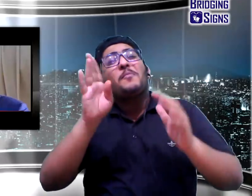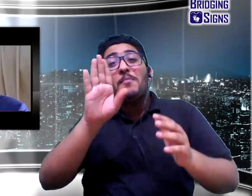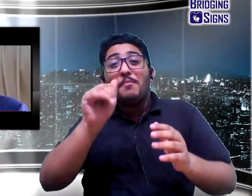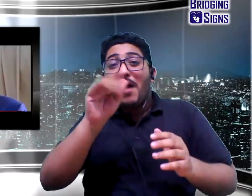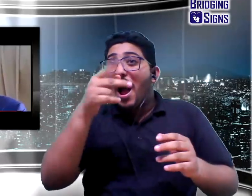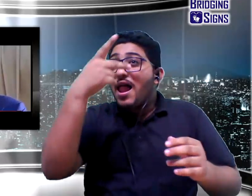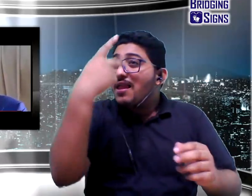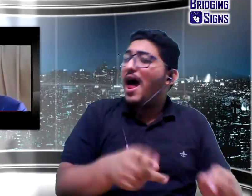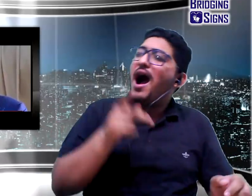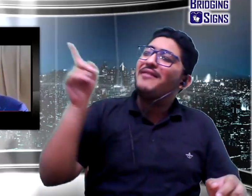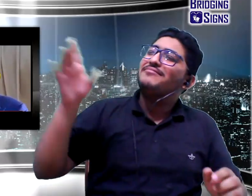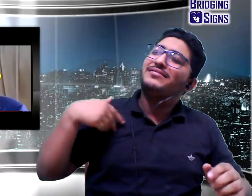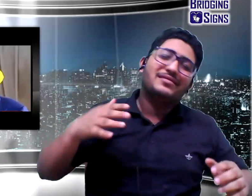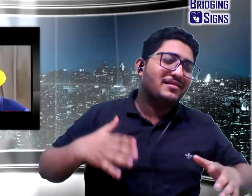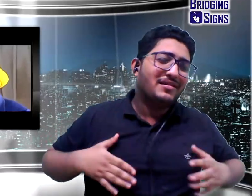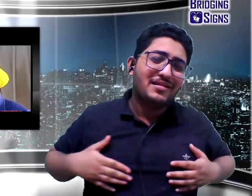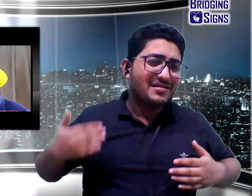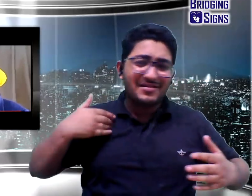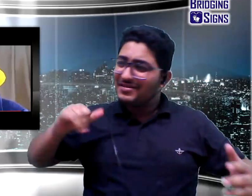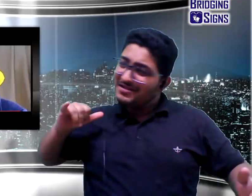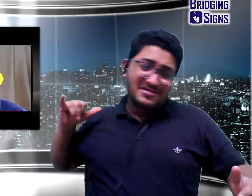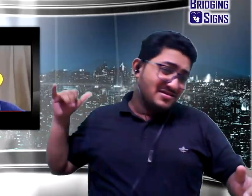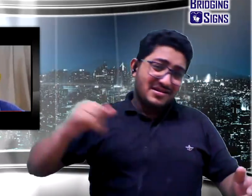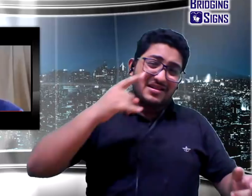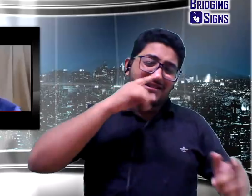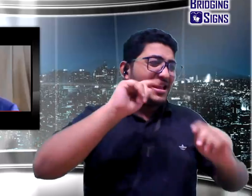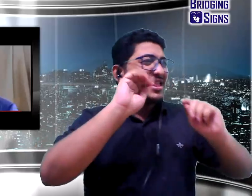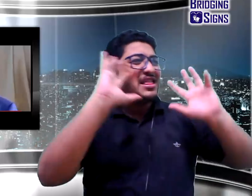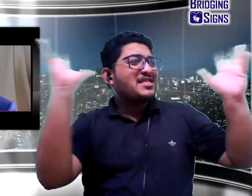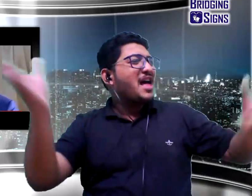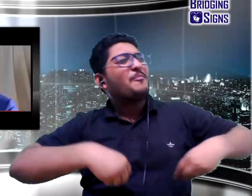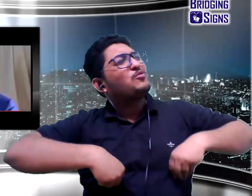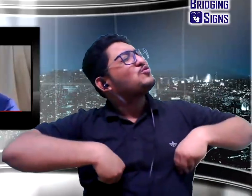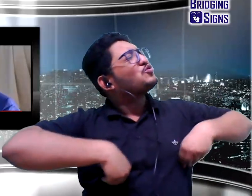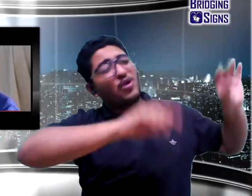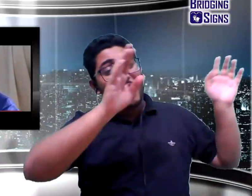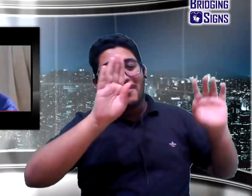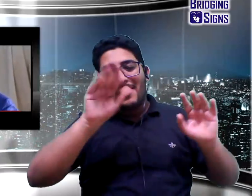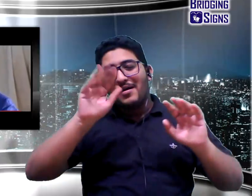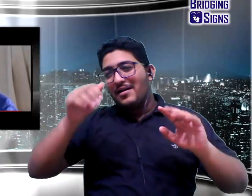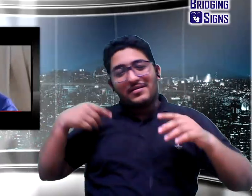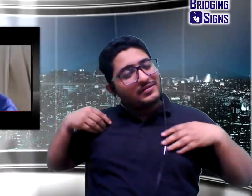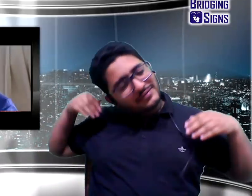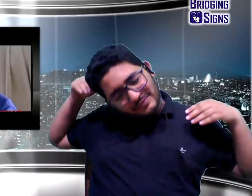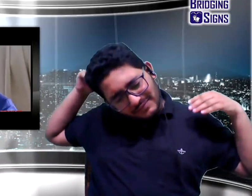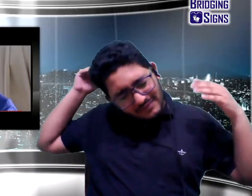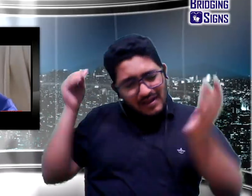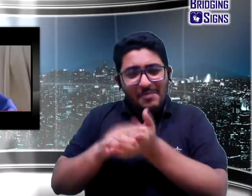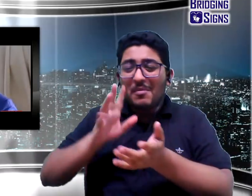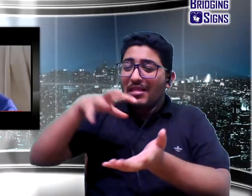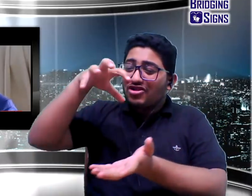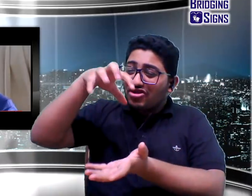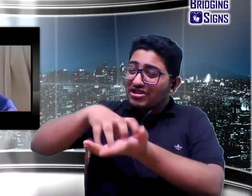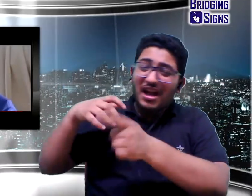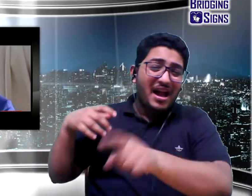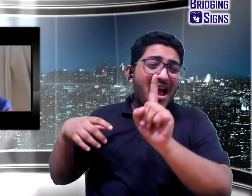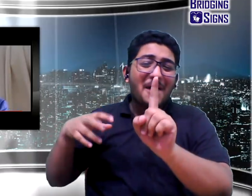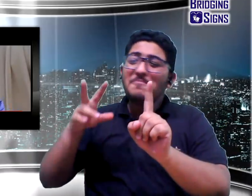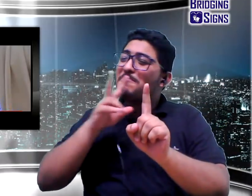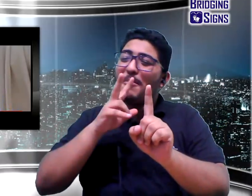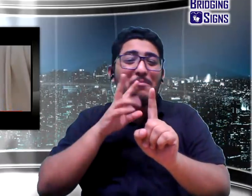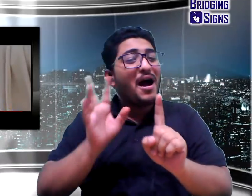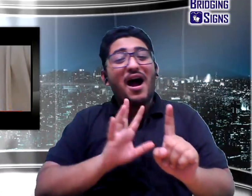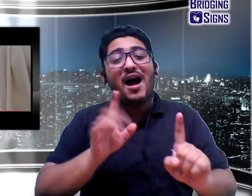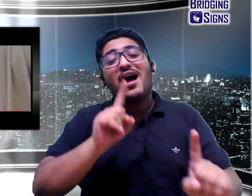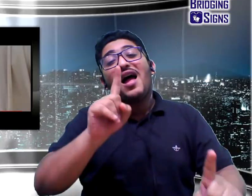ਦਾ ਨਾਂ ਆ ਗਿਆ ਐ ਜਾਊ ਉੜਦਾ ਸਭ ਕੁਛ, ਐ ਜਾਊ ਬਰਕਤ। ਇਹ ਗੱਲ ਸਿਰਫ ਲਾਂਘੇ ਦੀ ਨਹੀਂ, ਇਹ ਗੱਲ ਤੇ ਹੈ